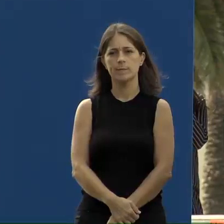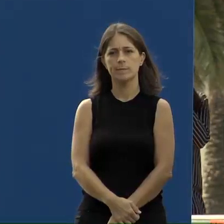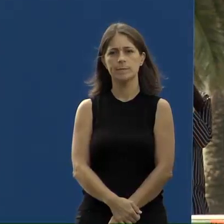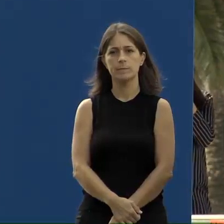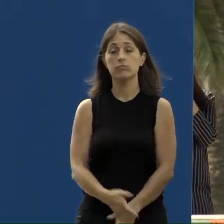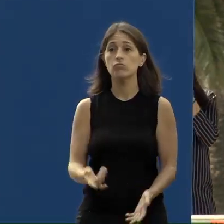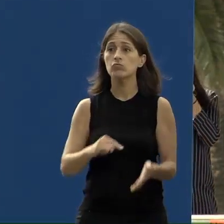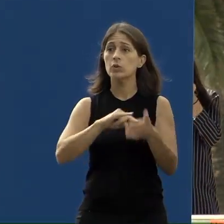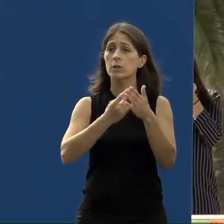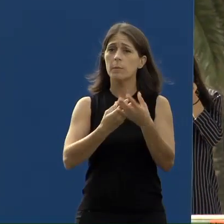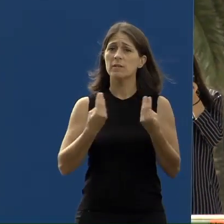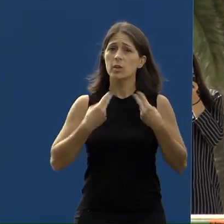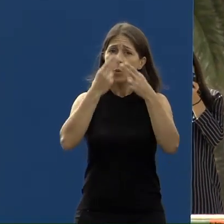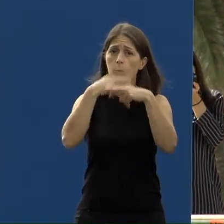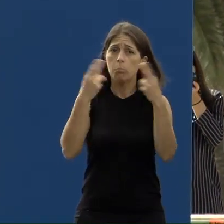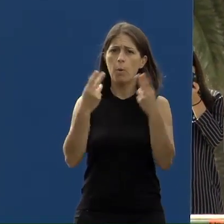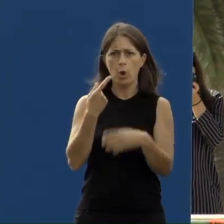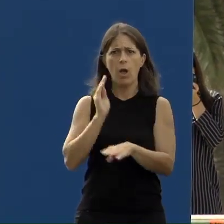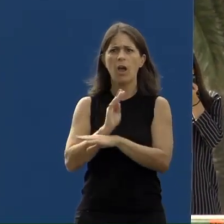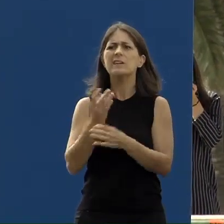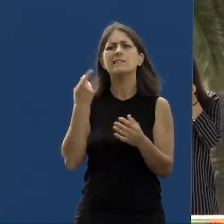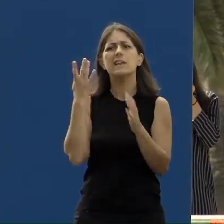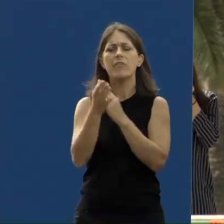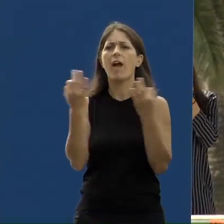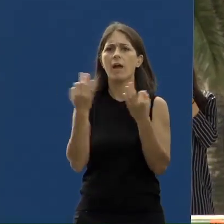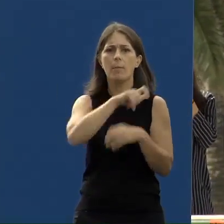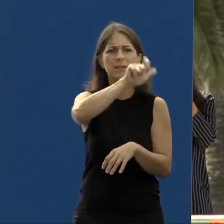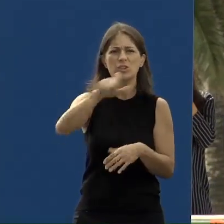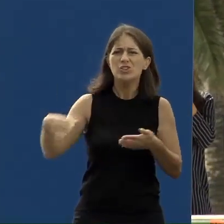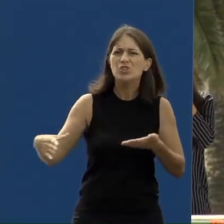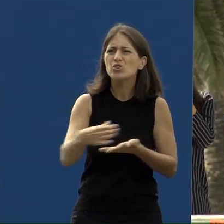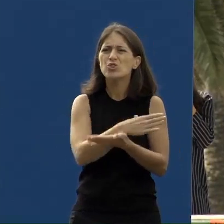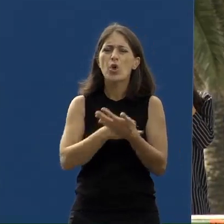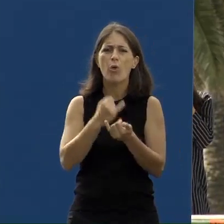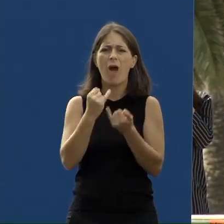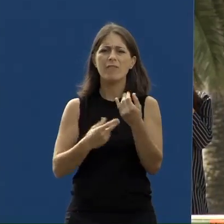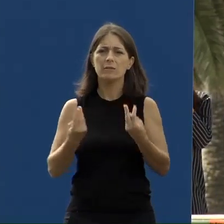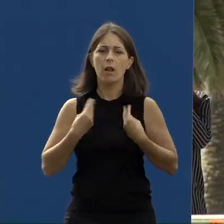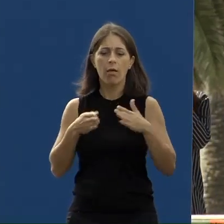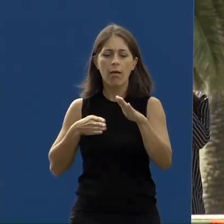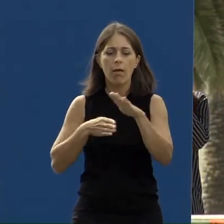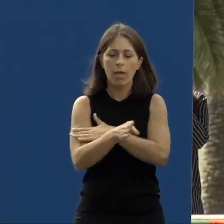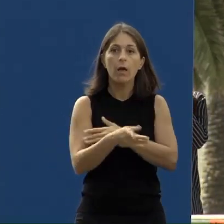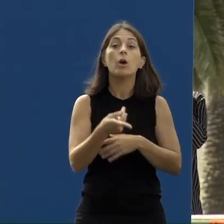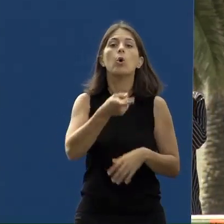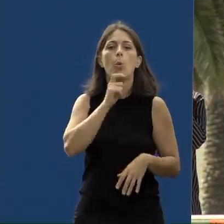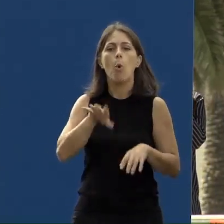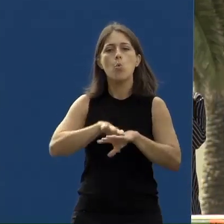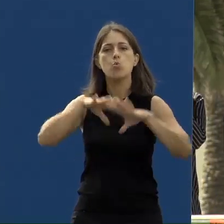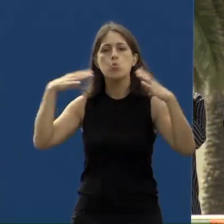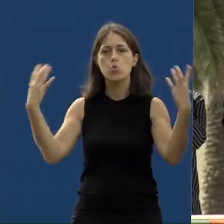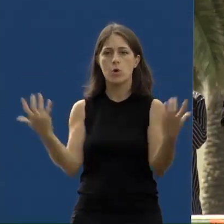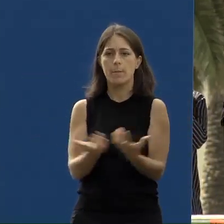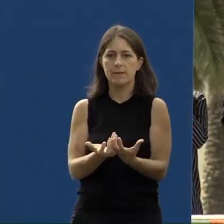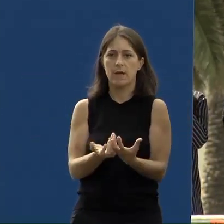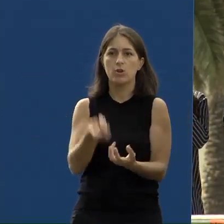Un sistema sanitario público que garanta a toda a poboación o dereito á saúde de acceso universal, non solamente para quen